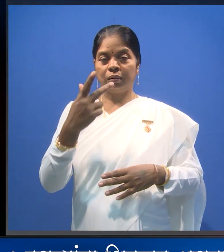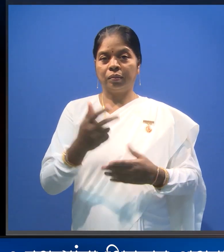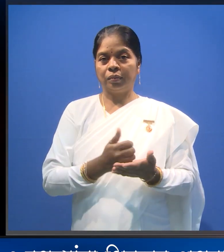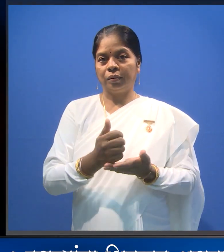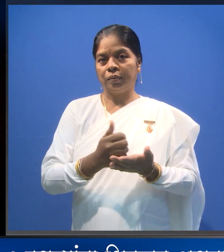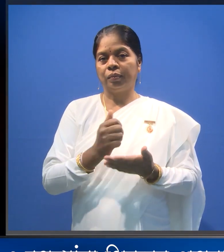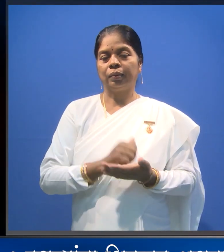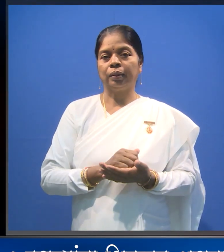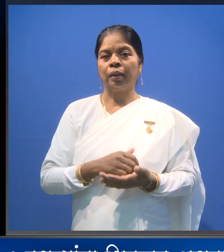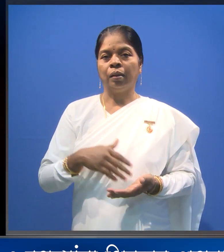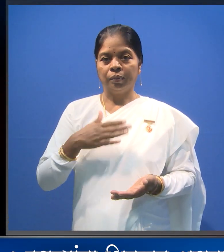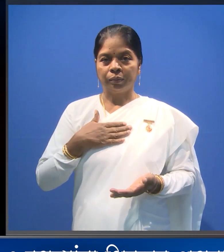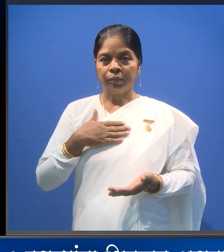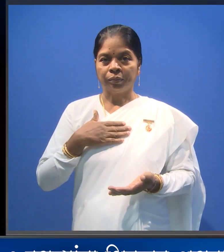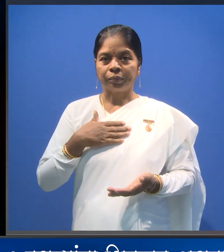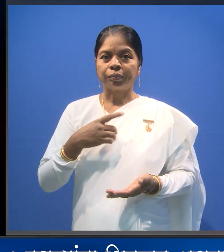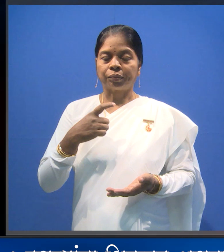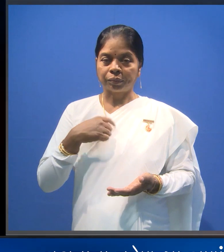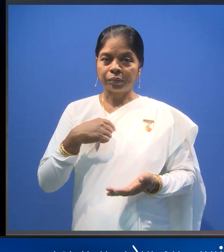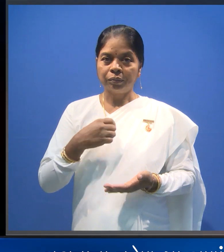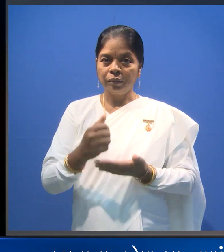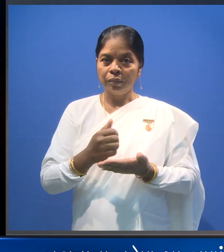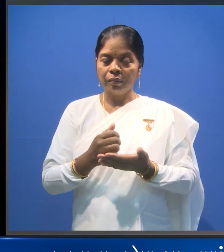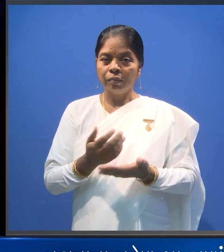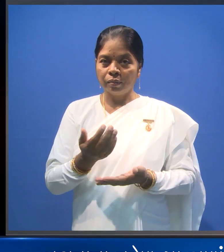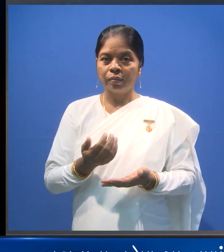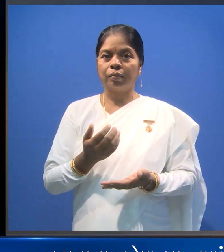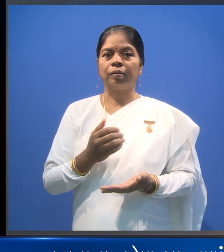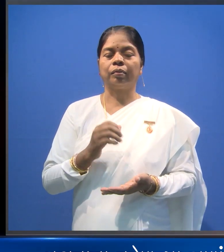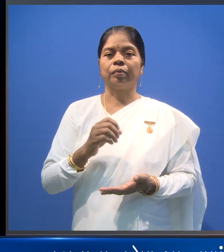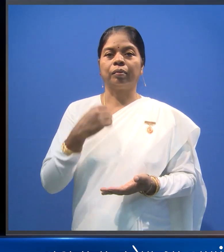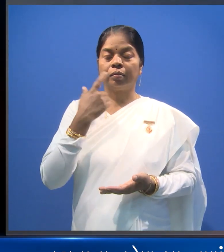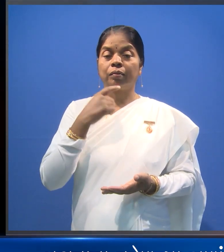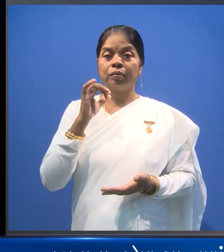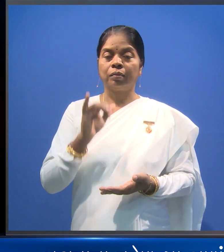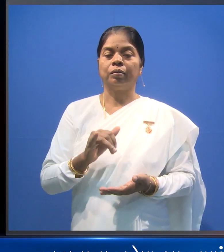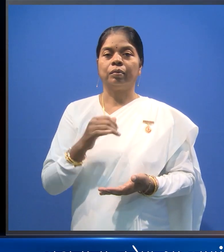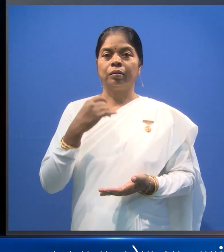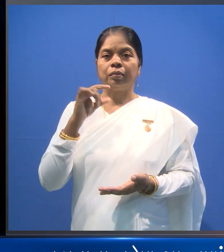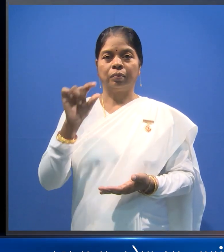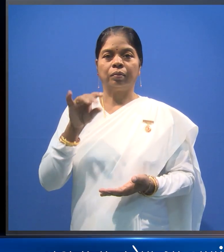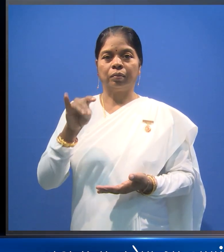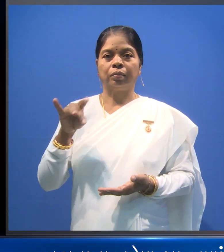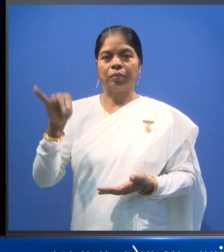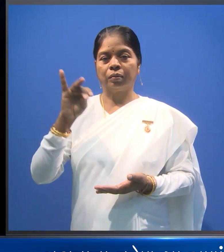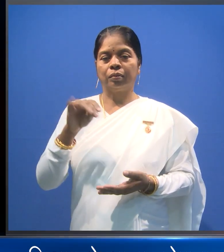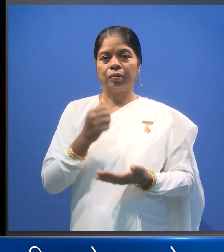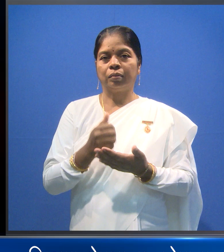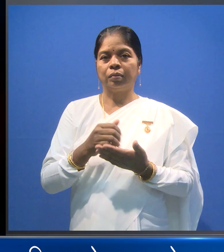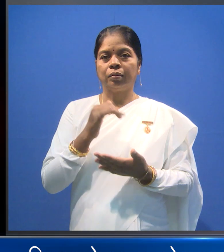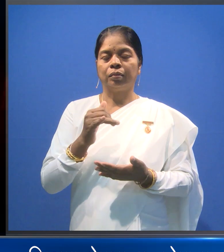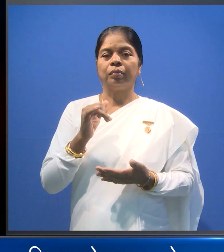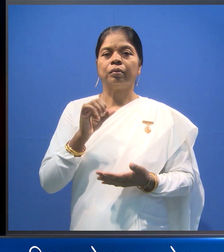शिकवत असताना आणि स्वतः शिक्षण घेत असताना कोणत्या गुणांची आवश्यकता असते?